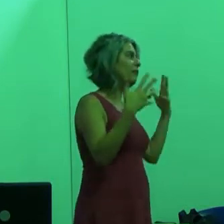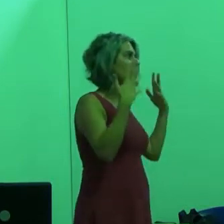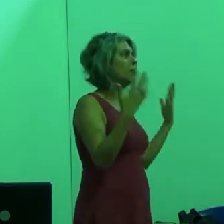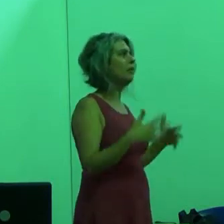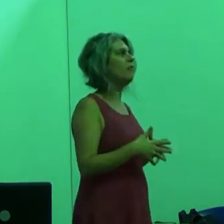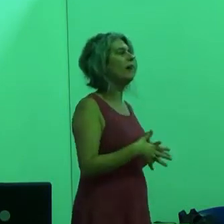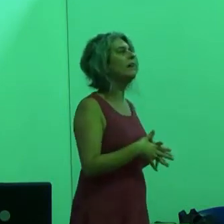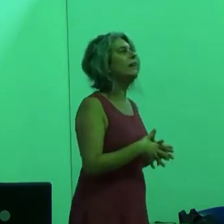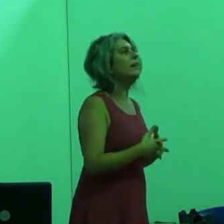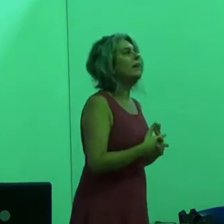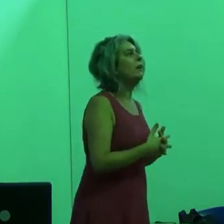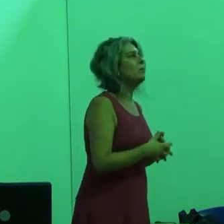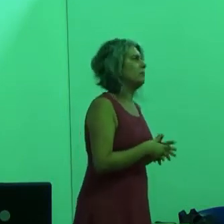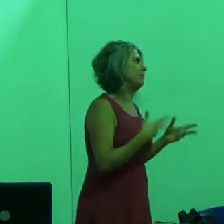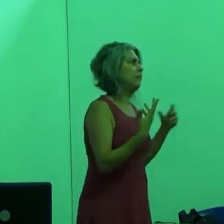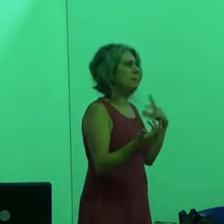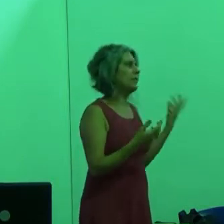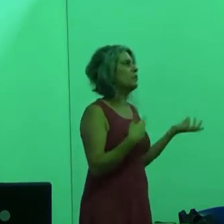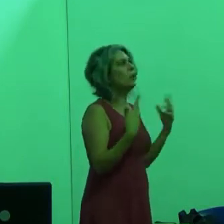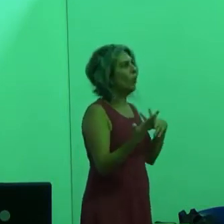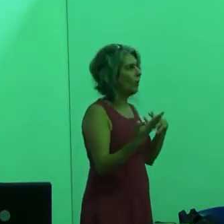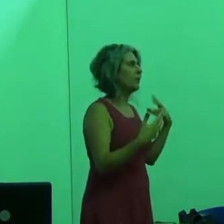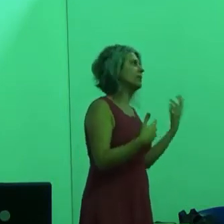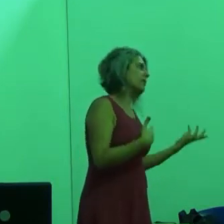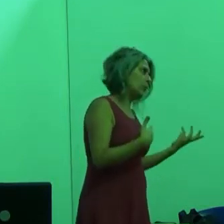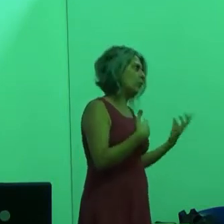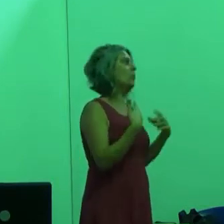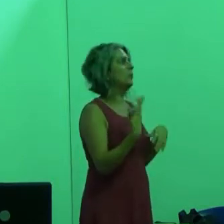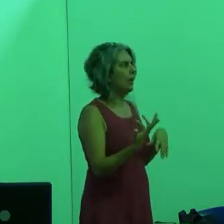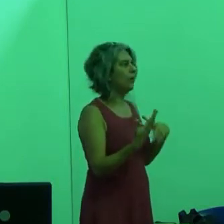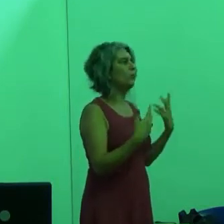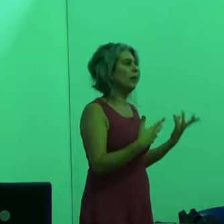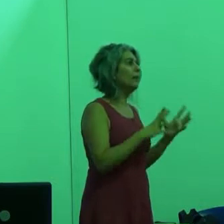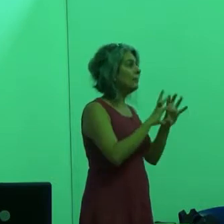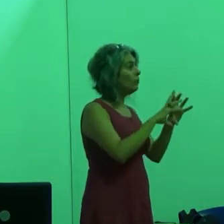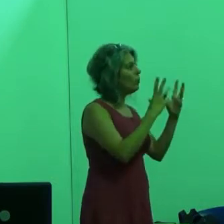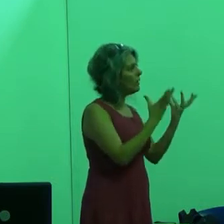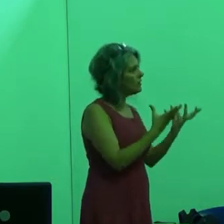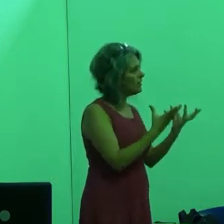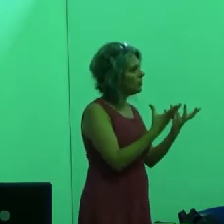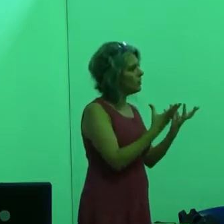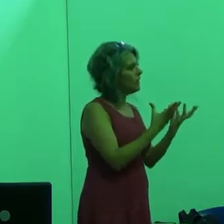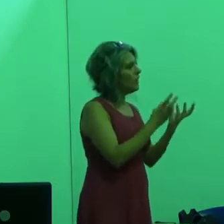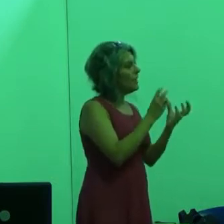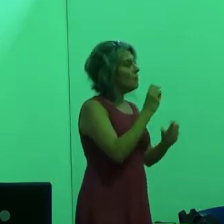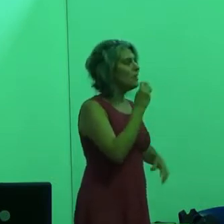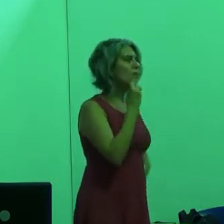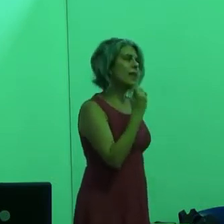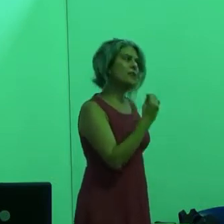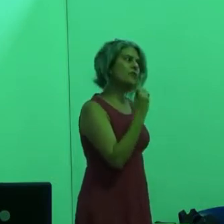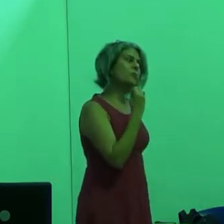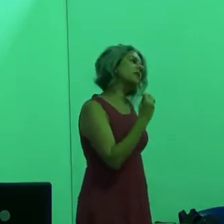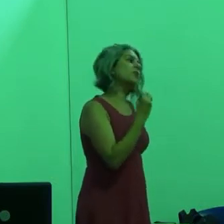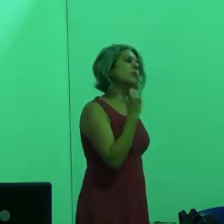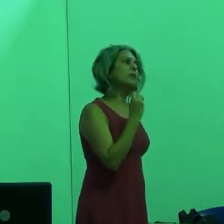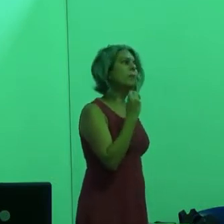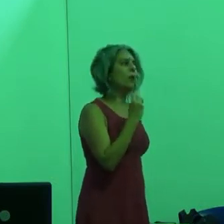por aí vai. Preciso ser um homem para escrever um homem, mulher para mulher. Então não coincide. Mas os traços de pessoa não estão postos